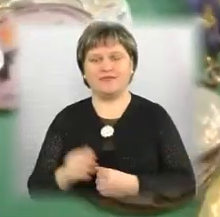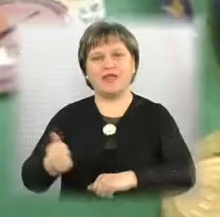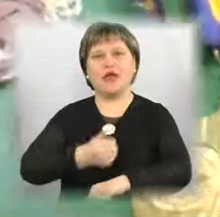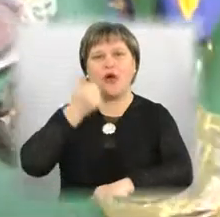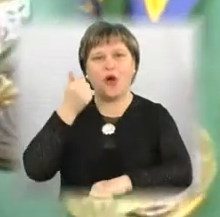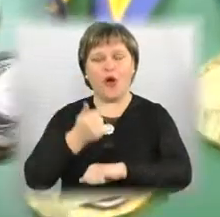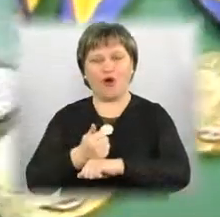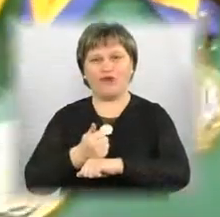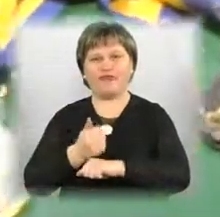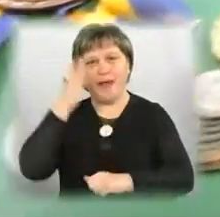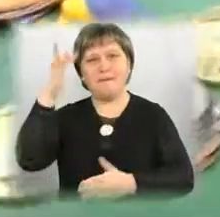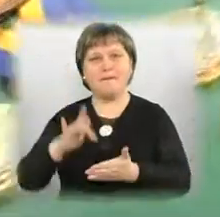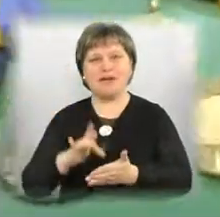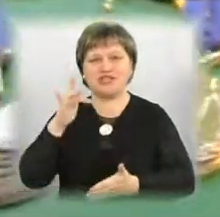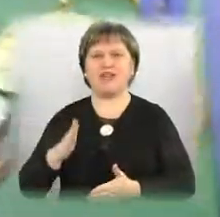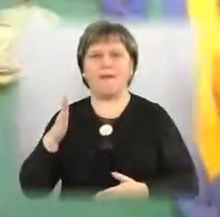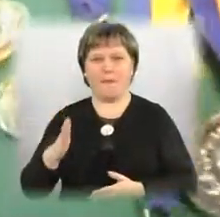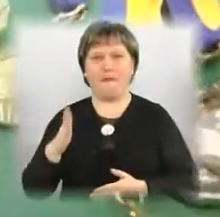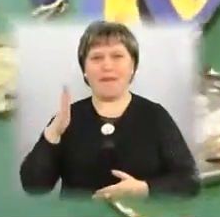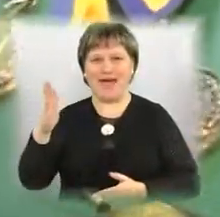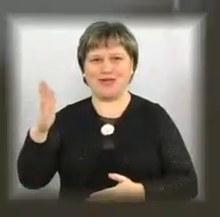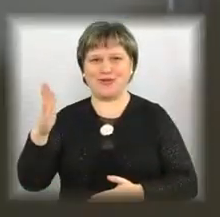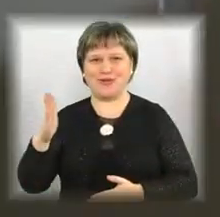Головна мішень Олександра Колодія попереду.